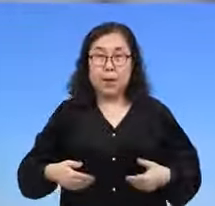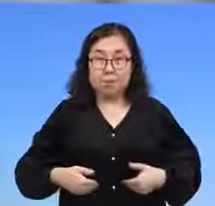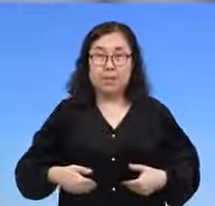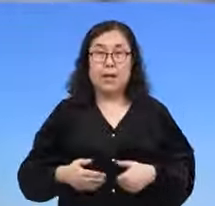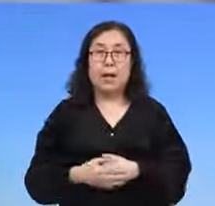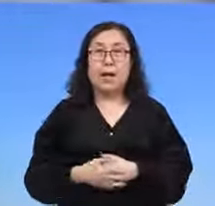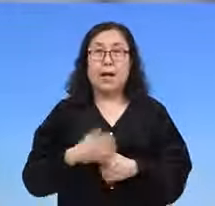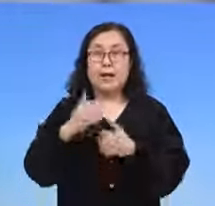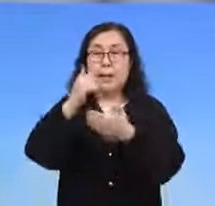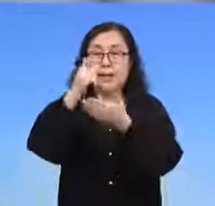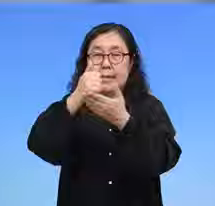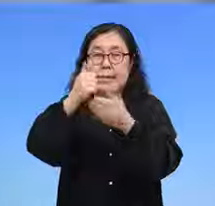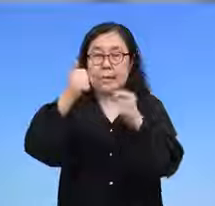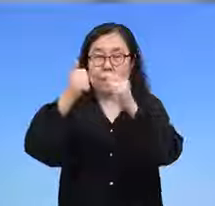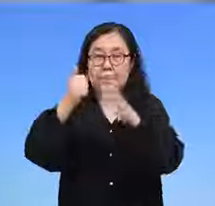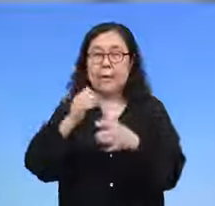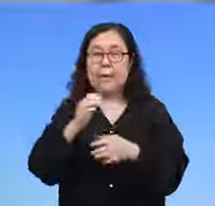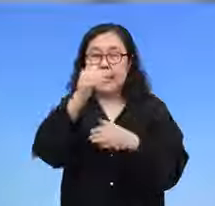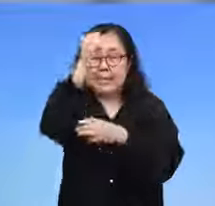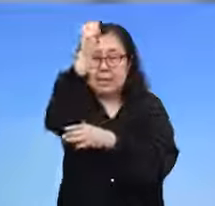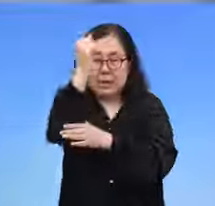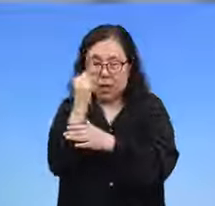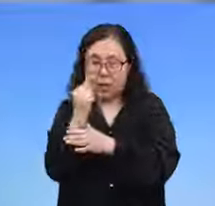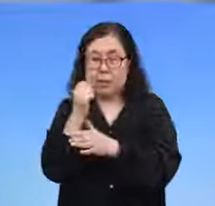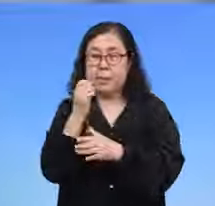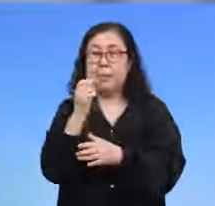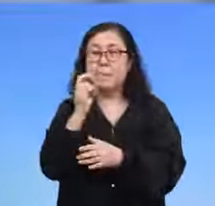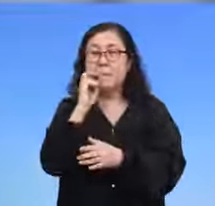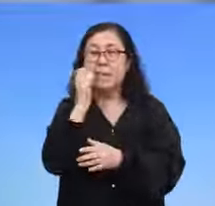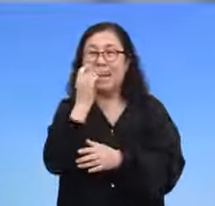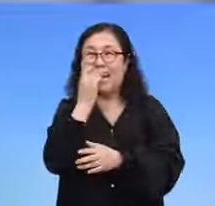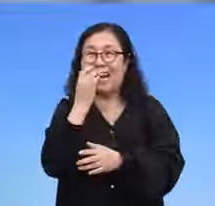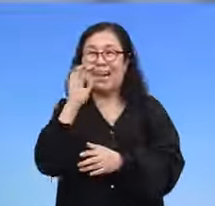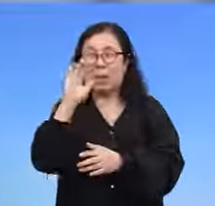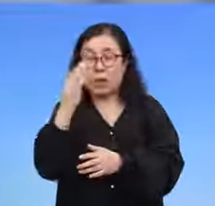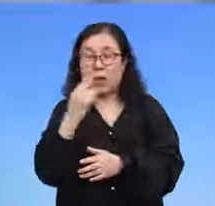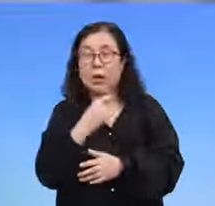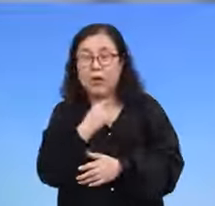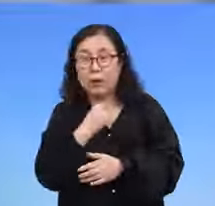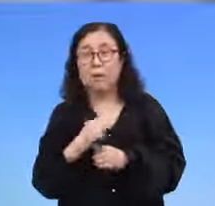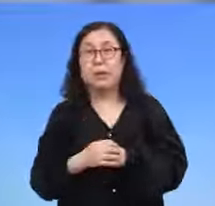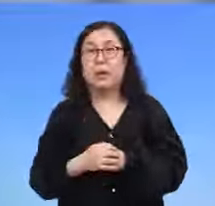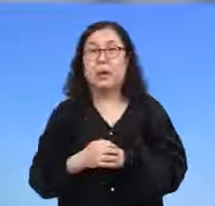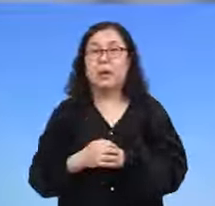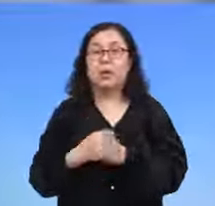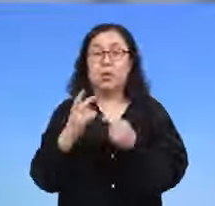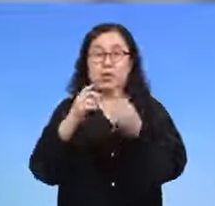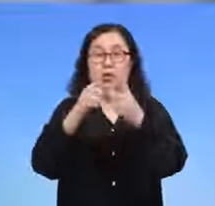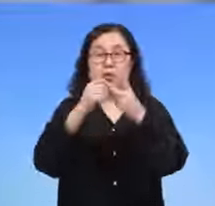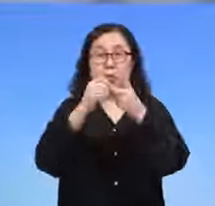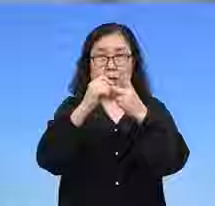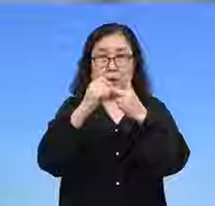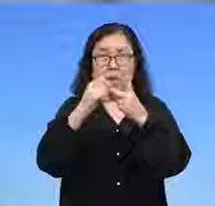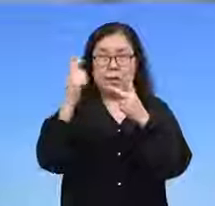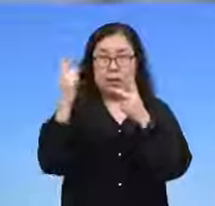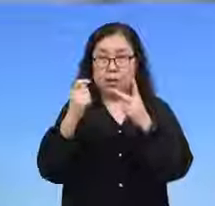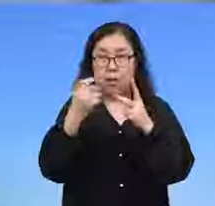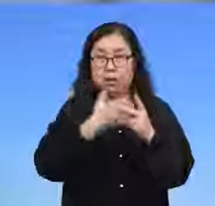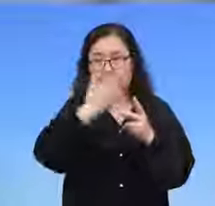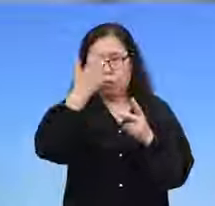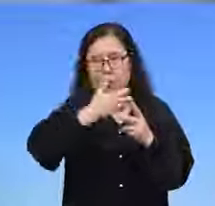하나님 앞에 썩어지는 미랄이 돼보자는 겁니다. 이게 제가 첫 번째 강조하는 거고, 두 번째 강조하는 게 꿈을 꾸자는